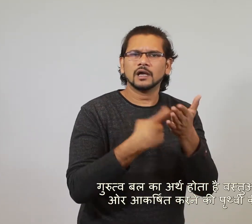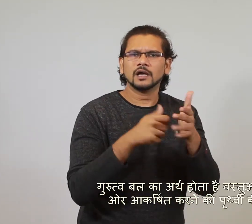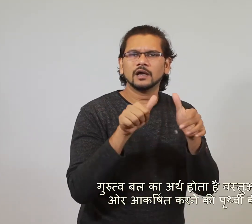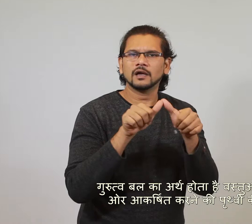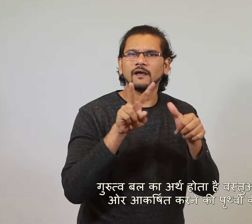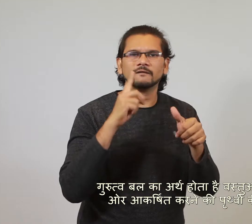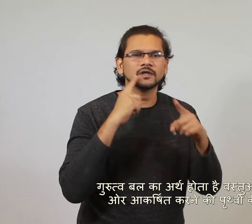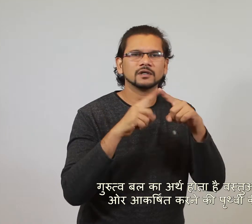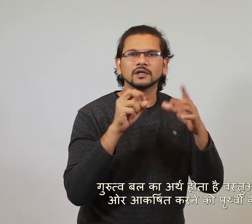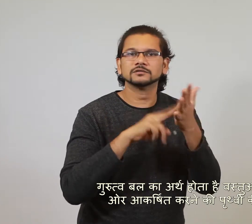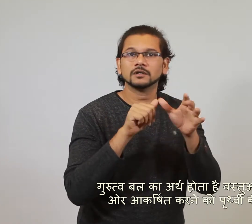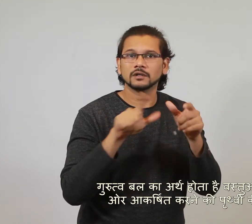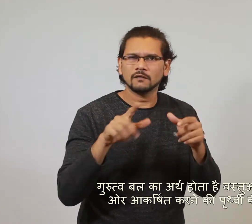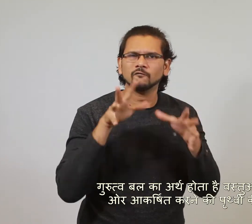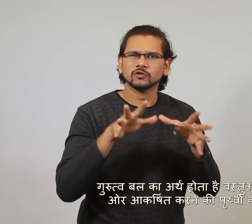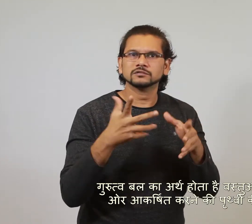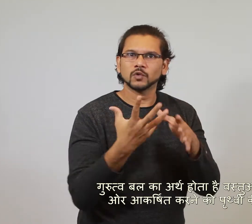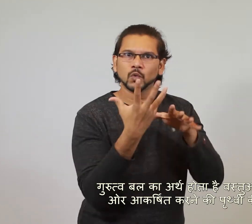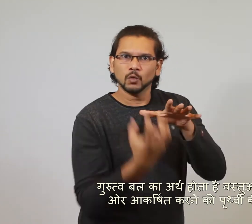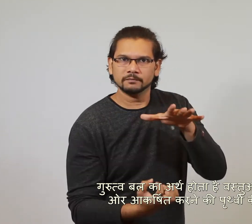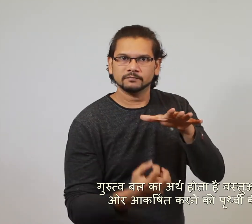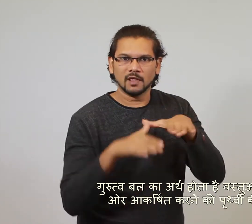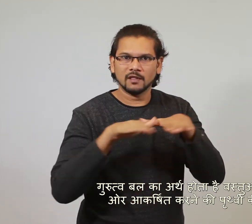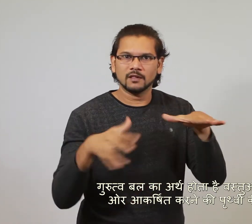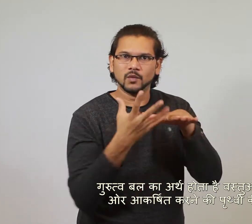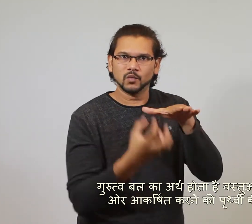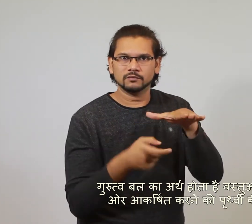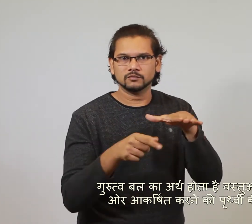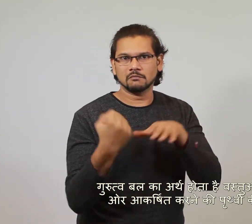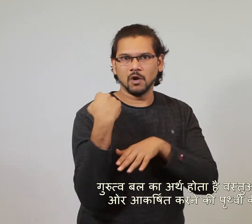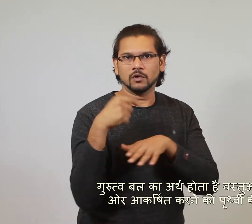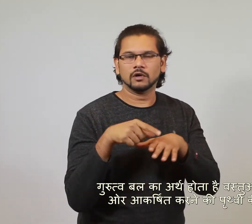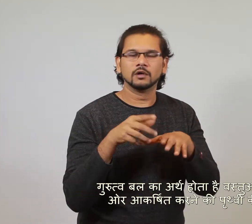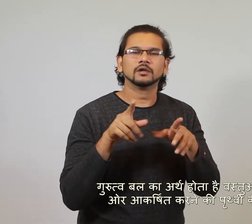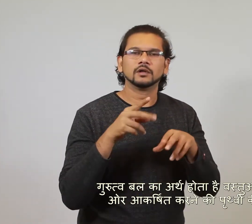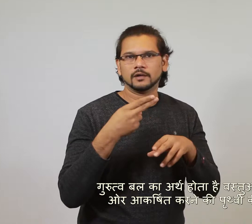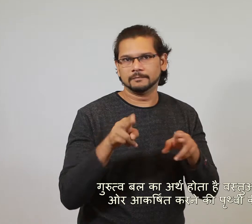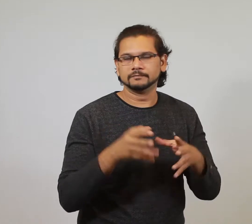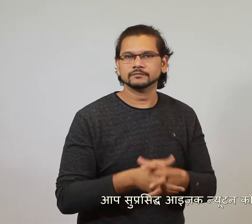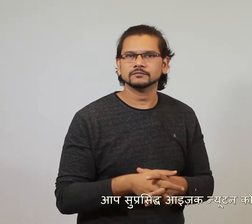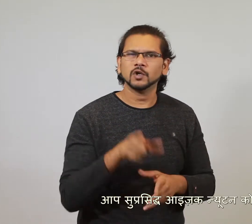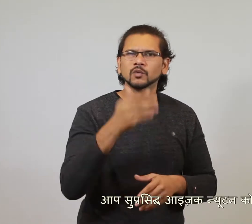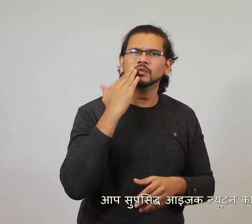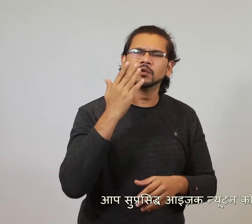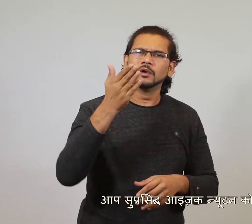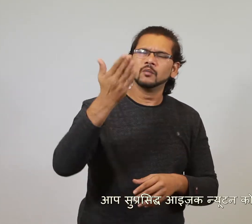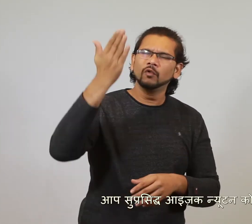गुरत्वबल का अर्थ होता है वस्तुओं को अपनी और आकरशित करने की प्रित्वी की शक्ती आप